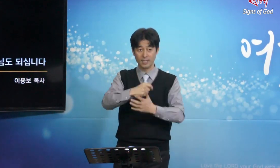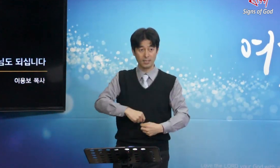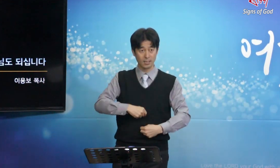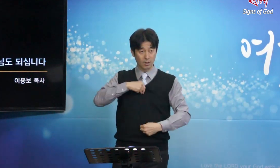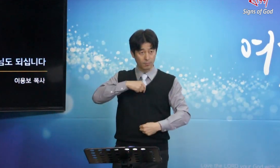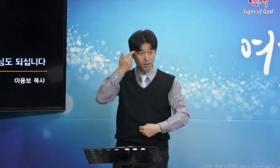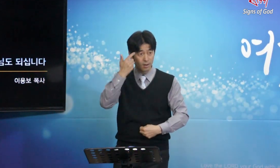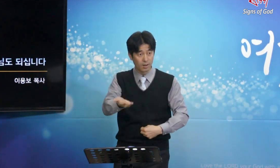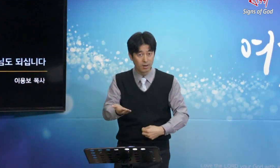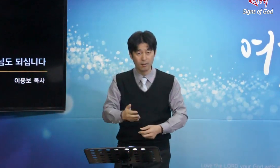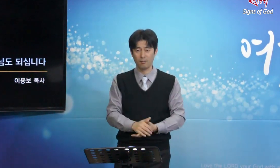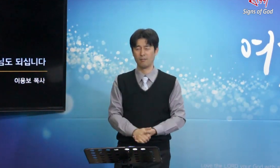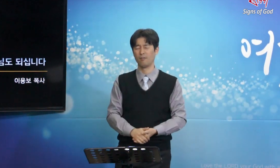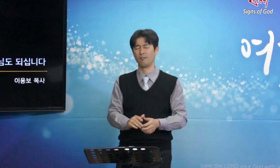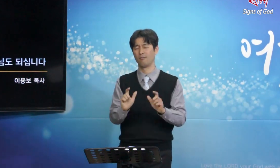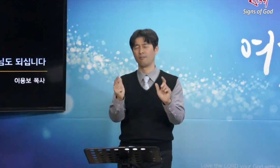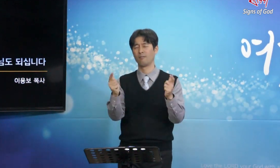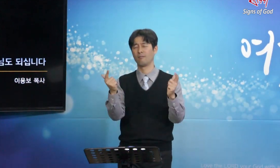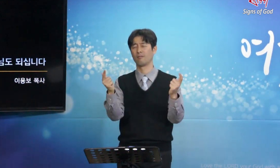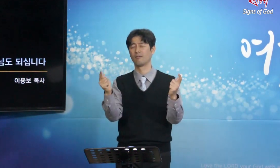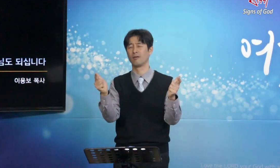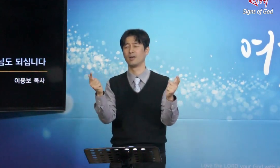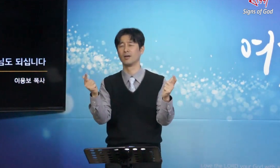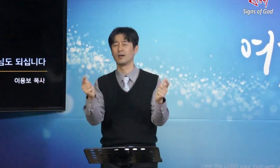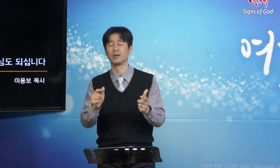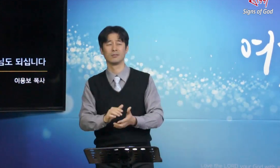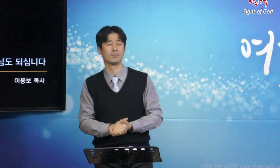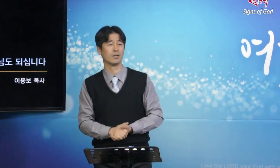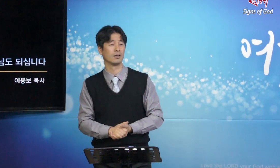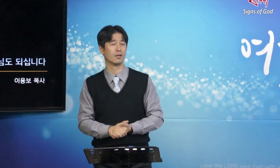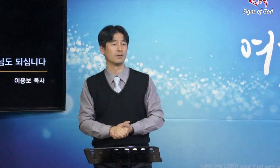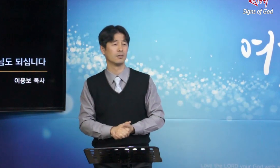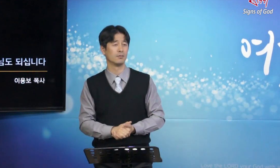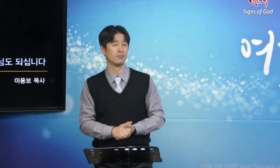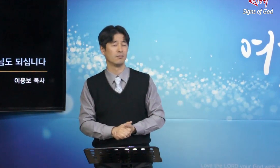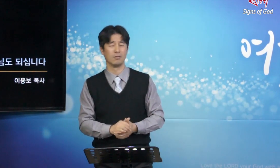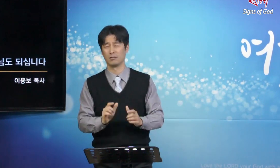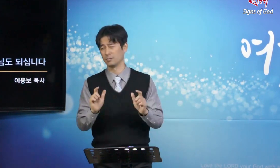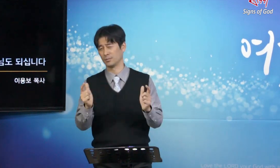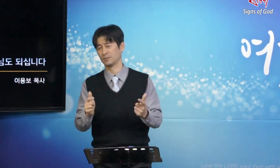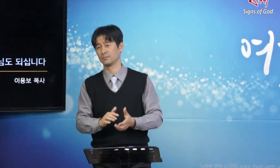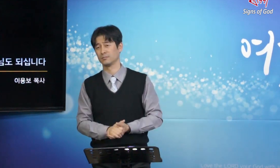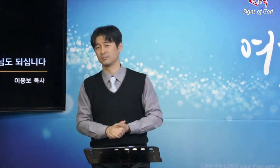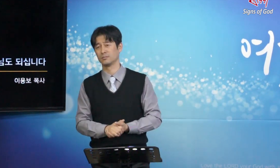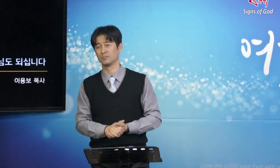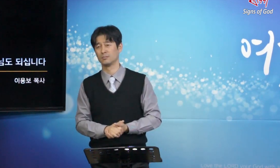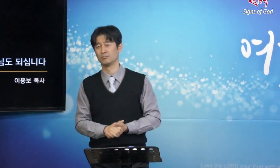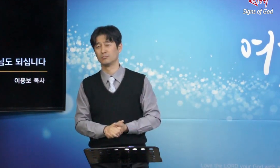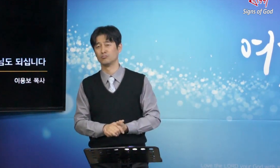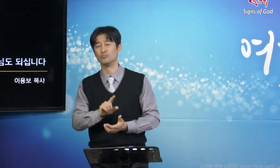율법이 있었을 때부터 하나님의 의로우심이 나타났습니까? 아닙니다.